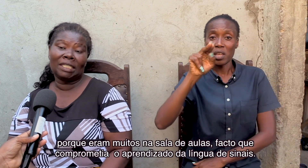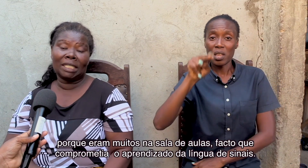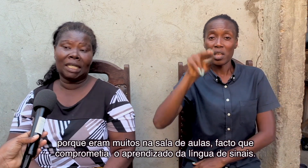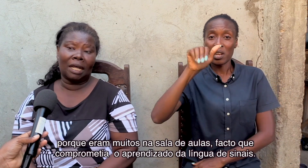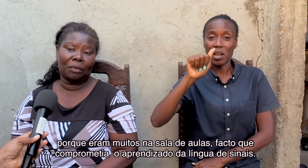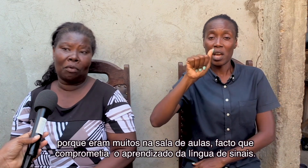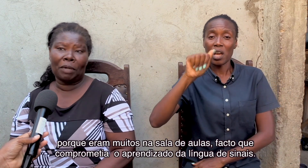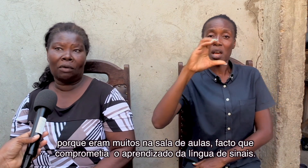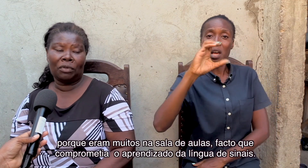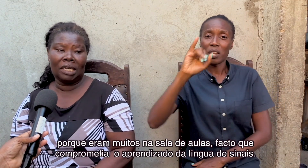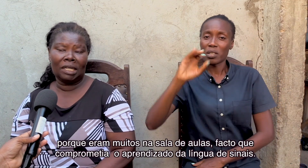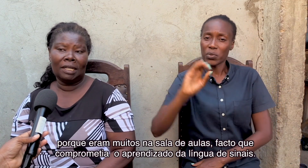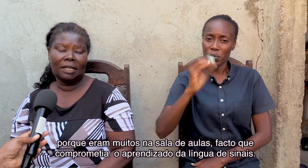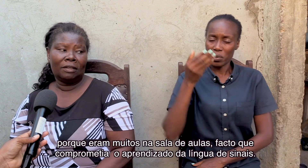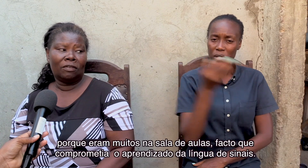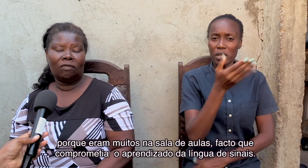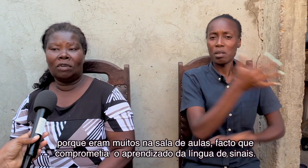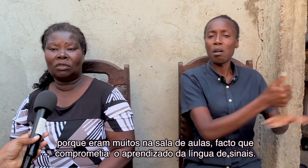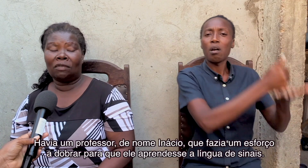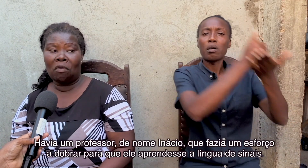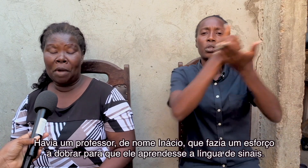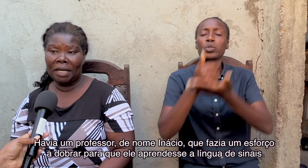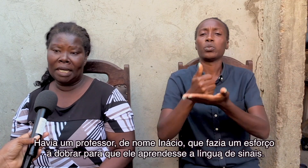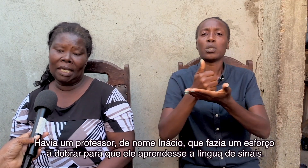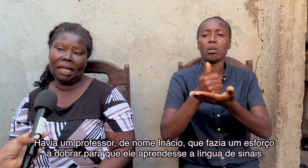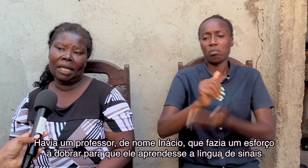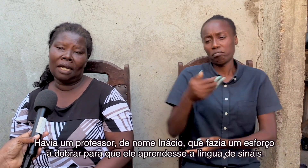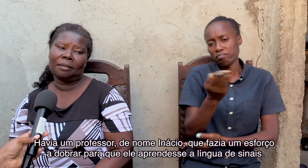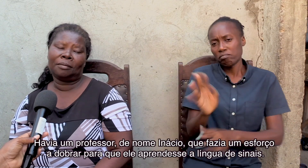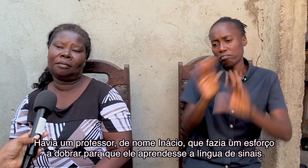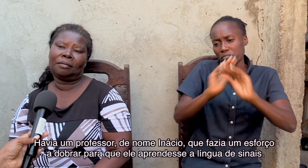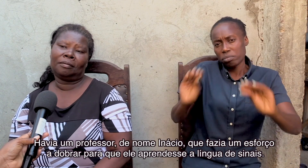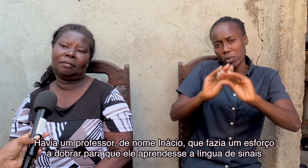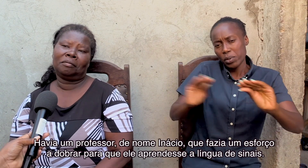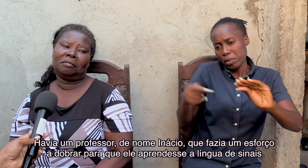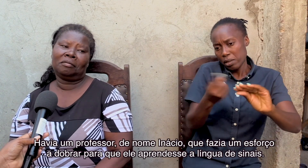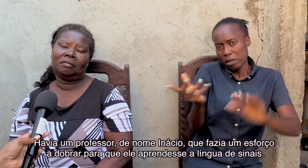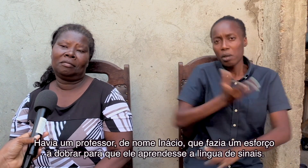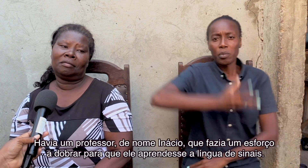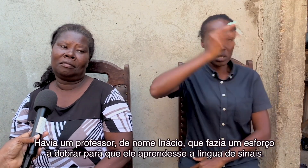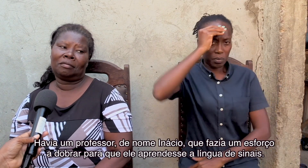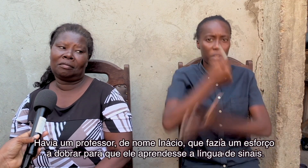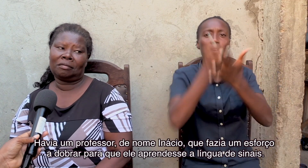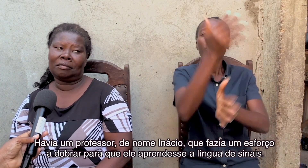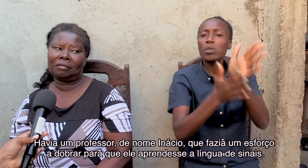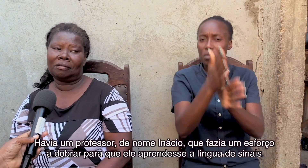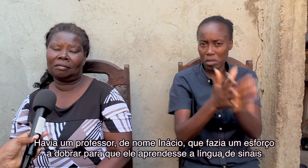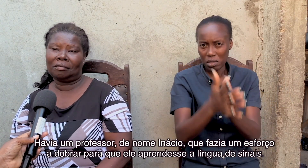comprometia o aprendizado da língua de sinais. Havia um professor de nome Inácio que fazia um esforço a dobrar para que ele aprendesse a